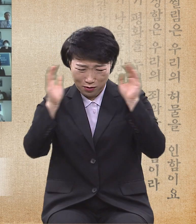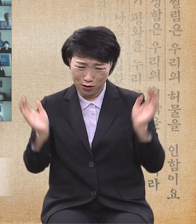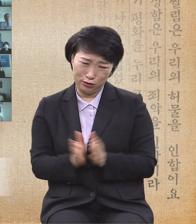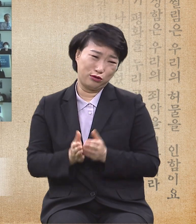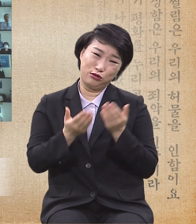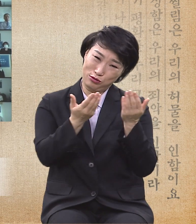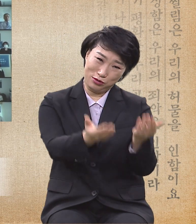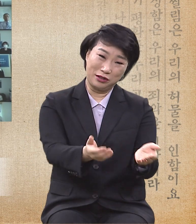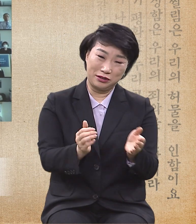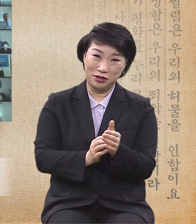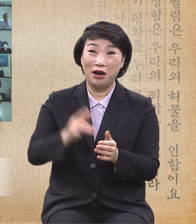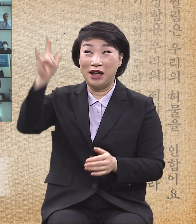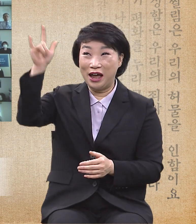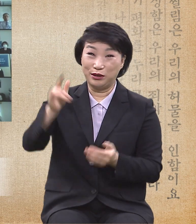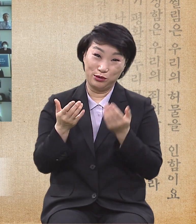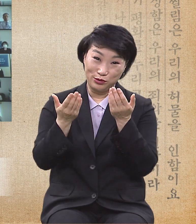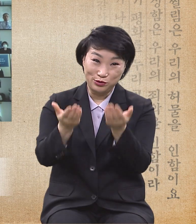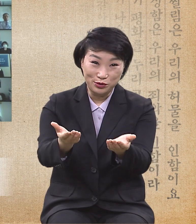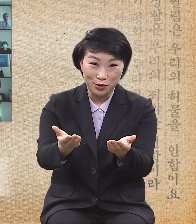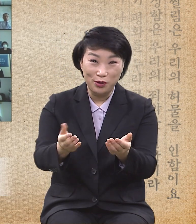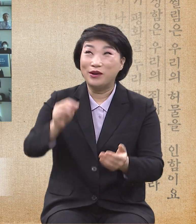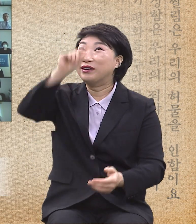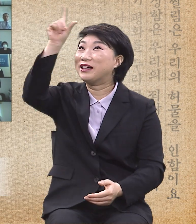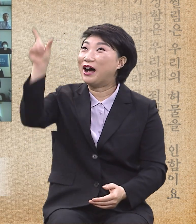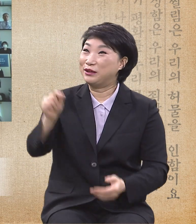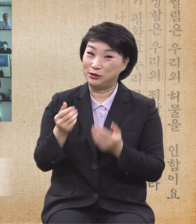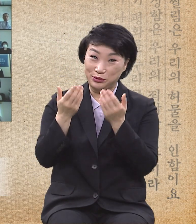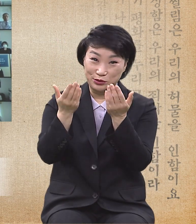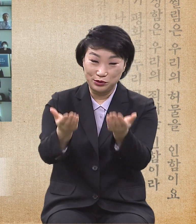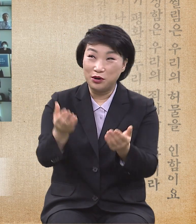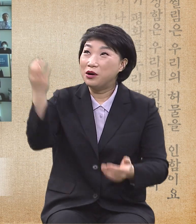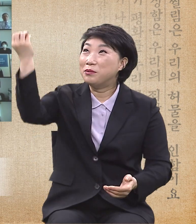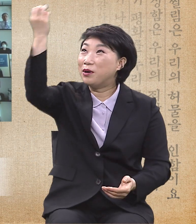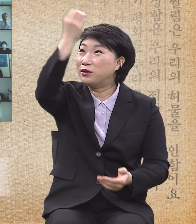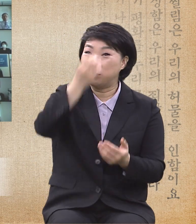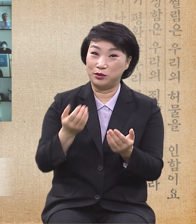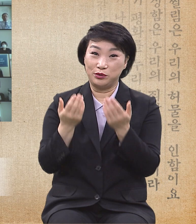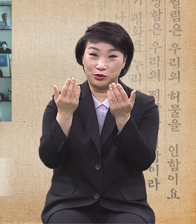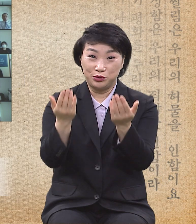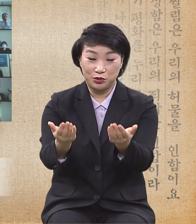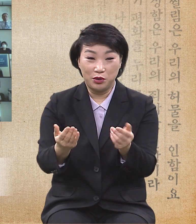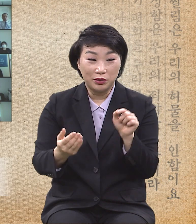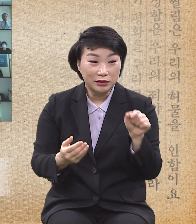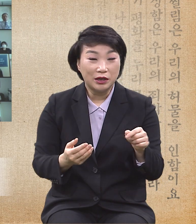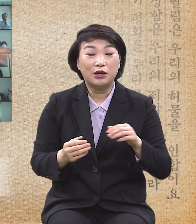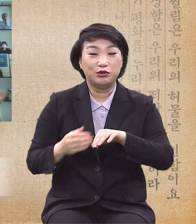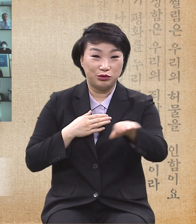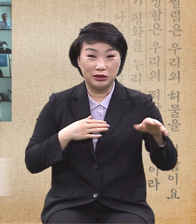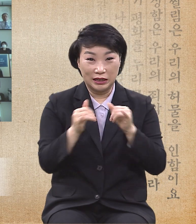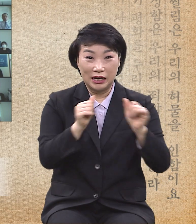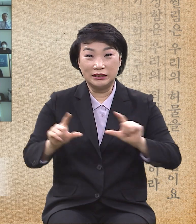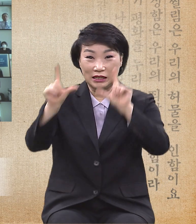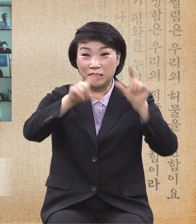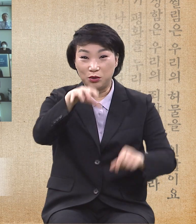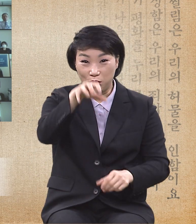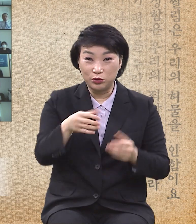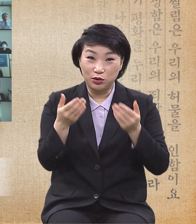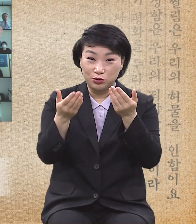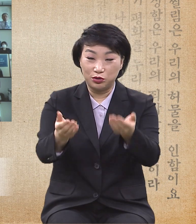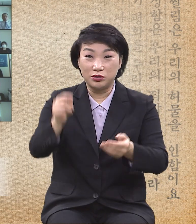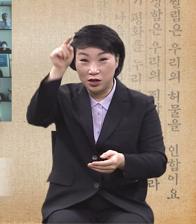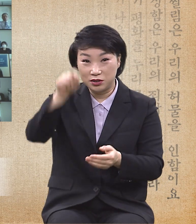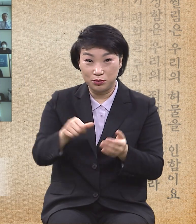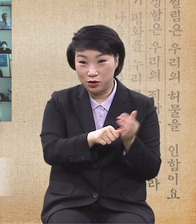줬어. 태양도 주고 달도 주고 별도 주고 네가 살 수 있는 공간도 주고